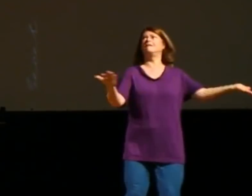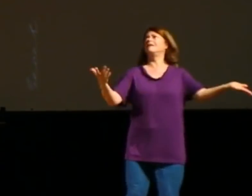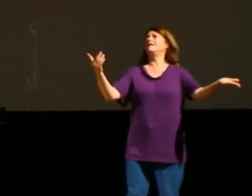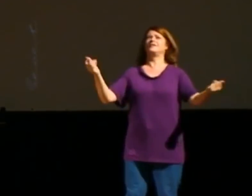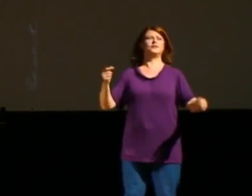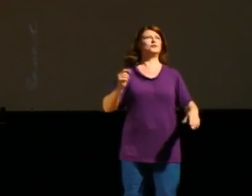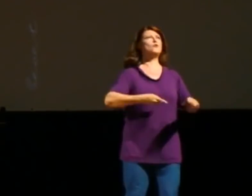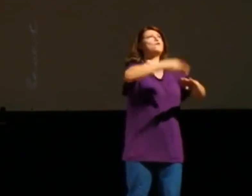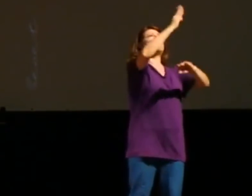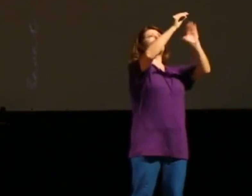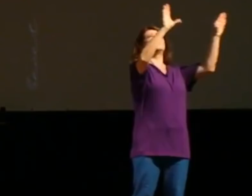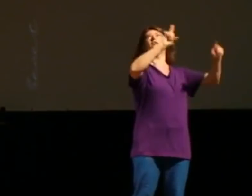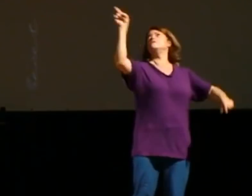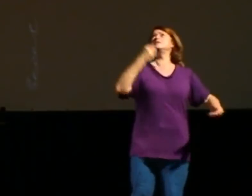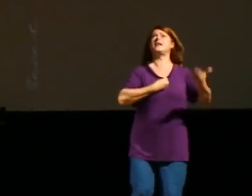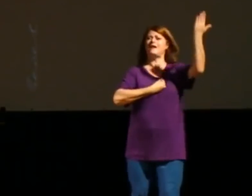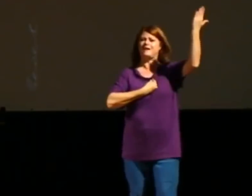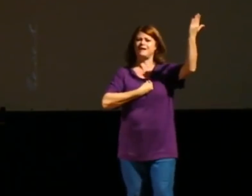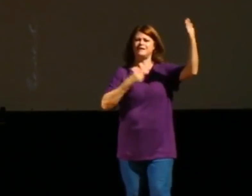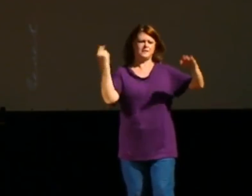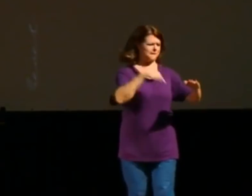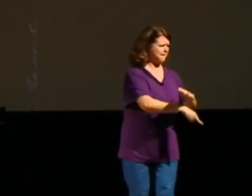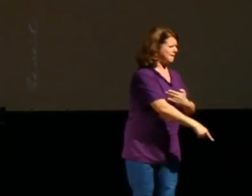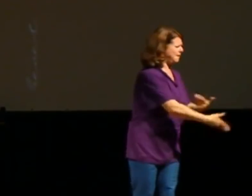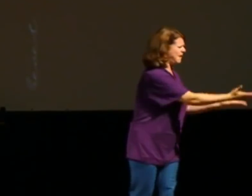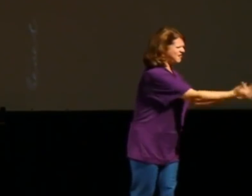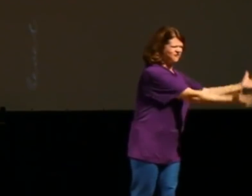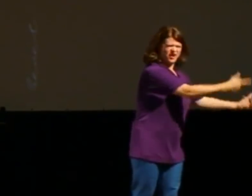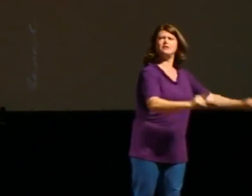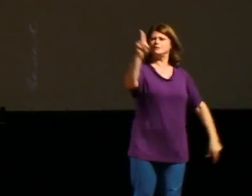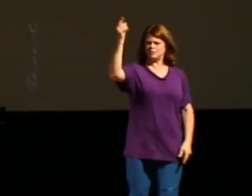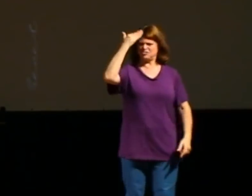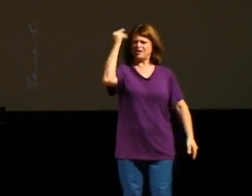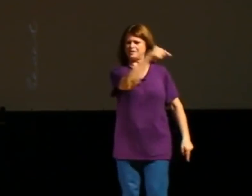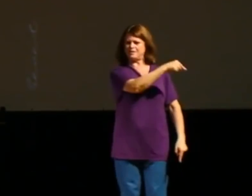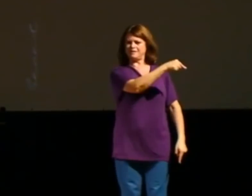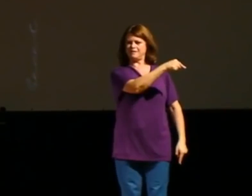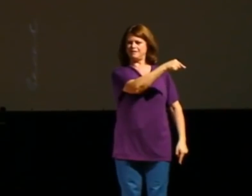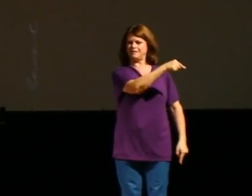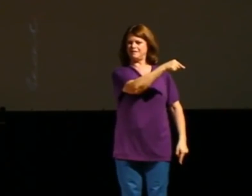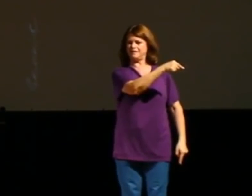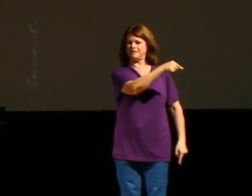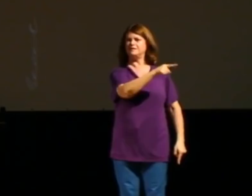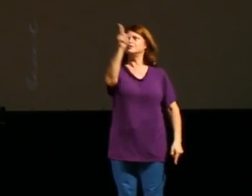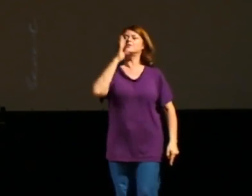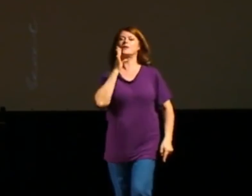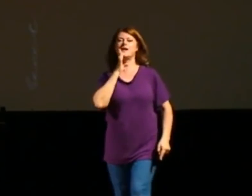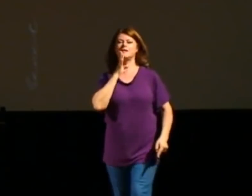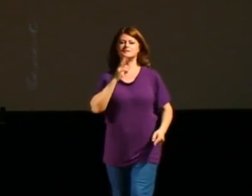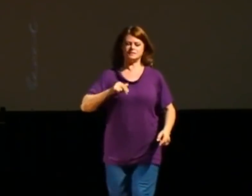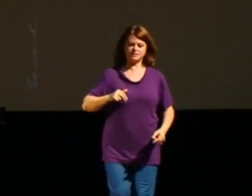inferno, a tua mão vai me sustentar. Como é que eu vou escapar do Senhor? O Senhor conhece o meu caminhar, o meu levantar, o meu